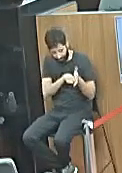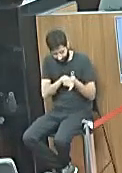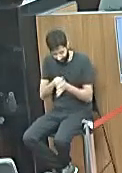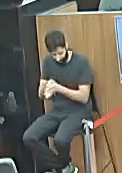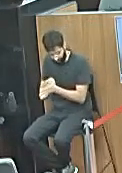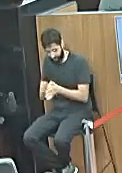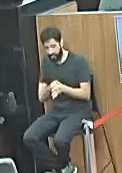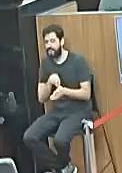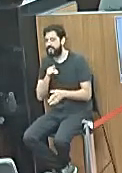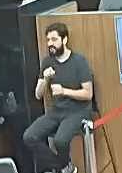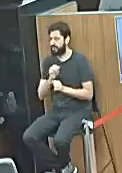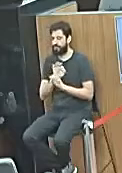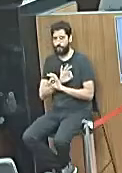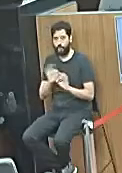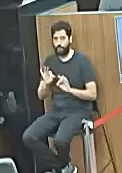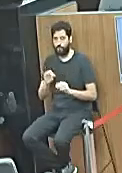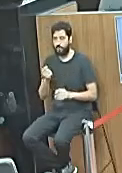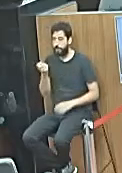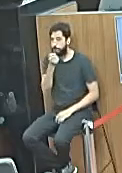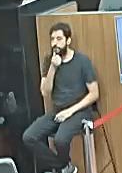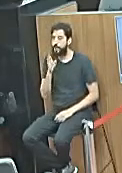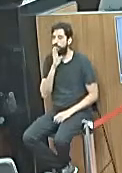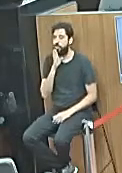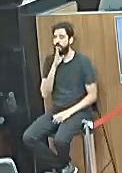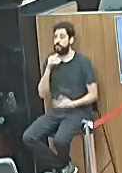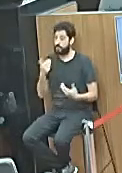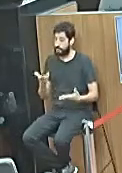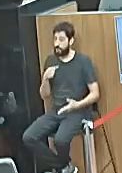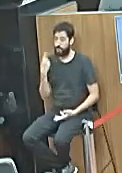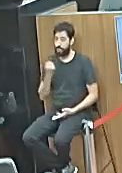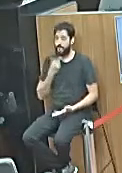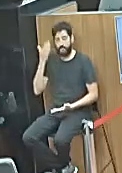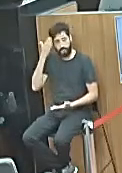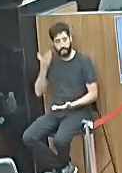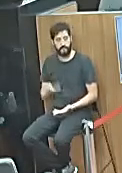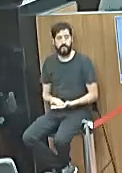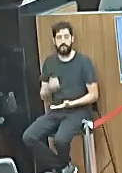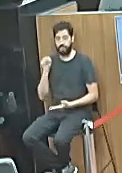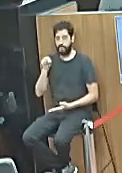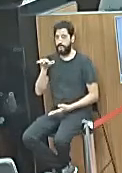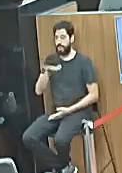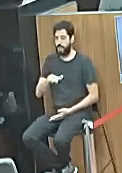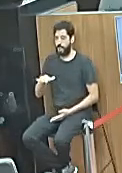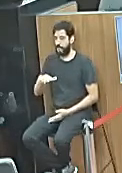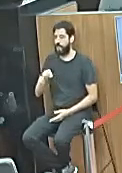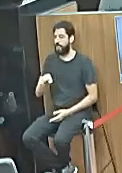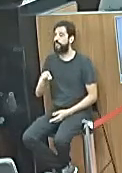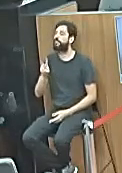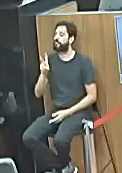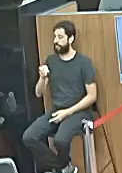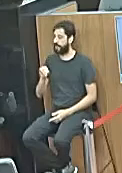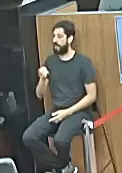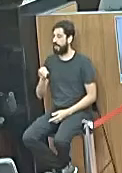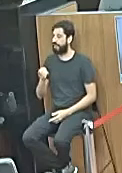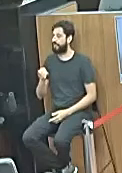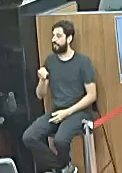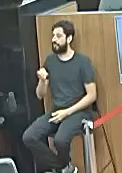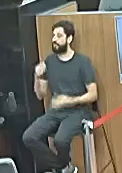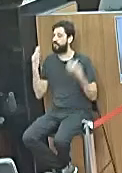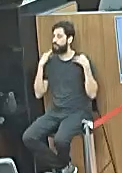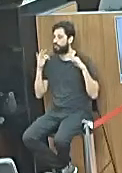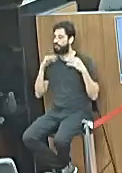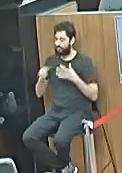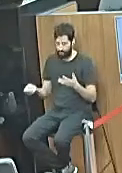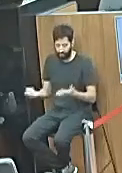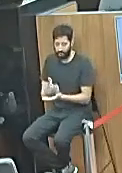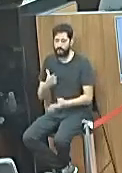e pouco conhecido ainda então nós acreditamos que aquele aquela vai ser a nova fronteira o turismo em minas gerais